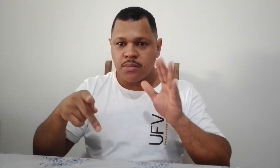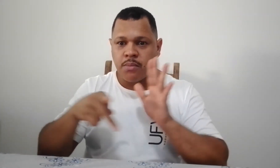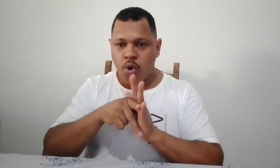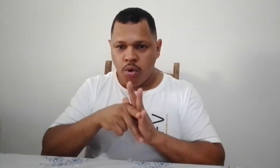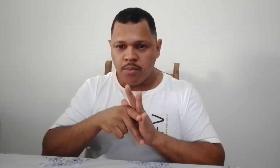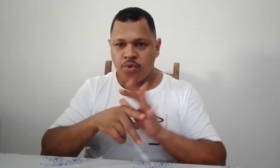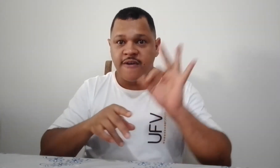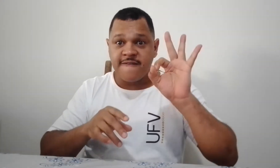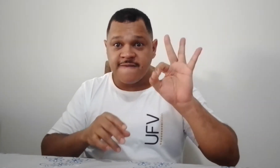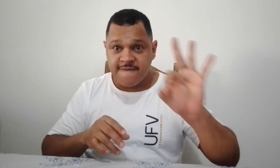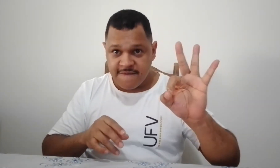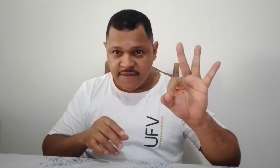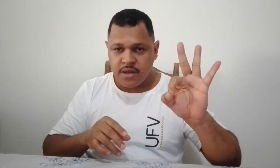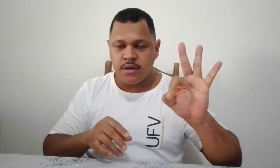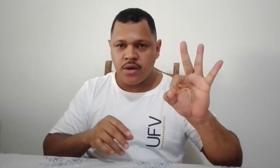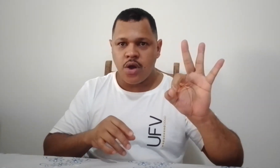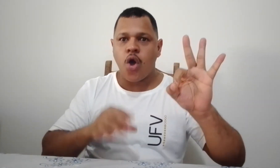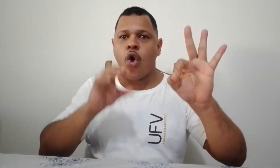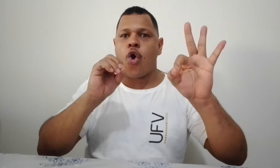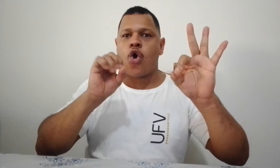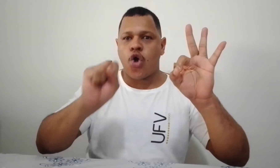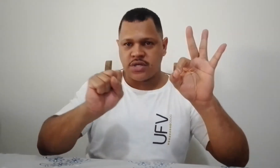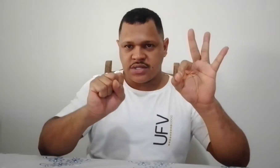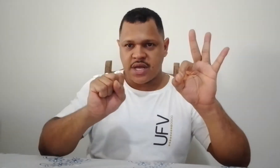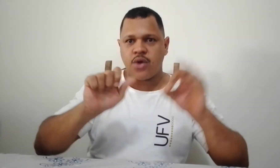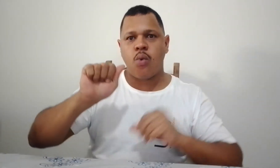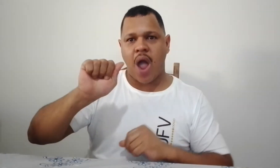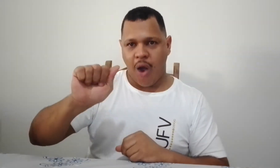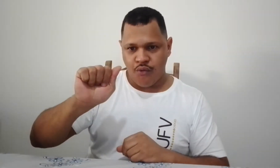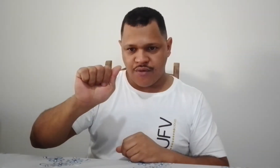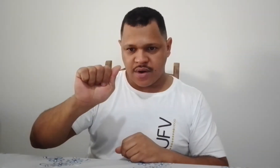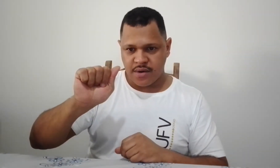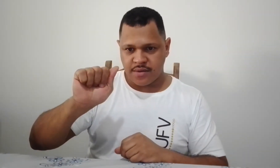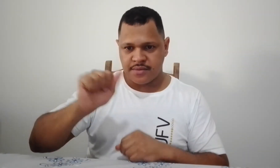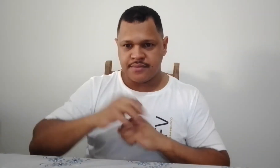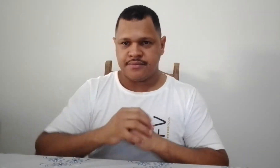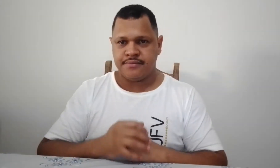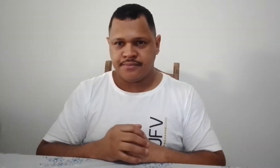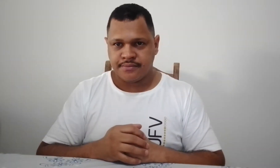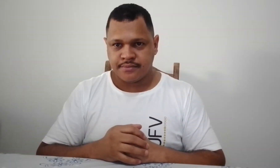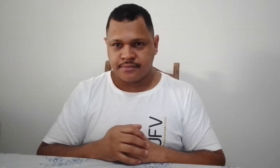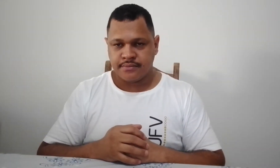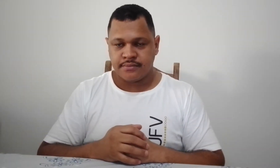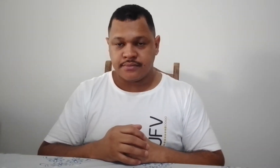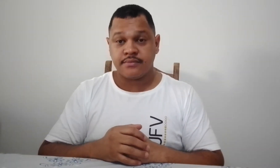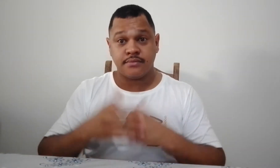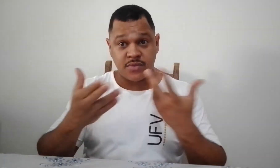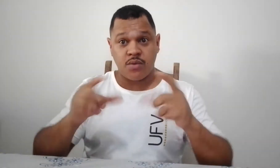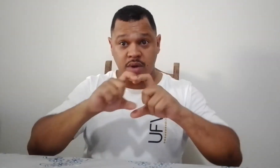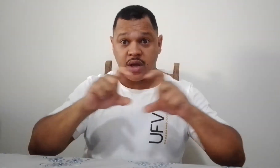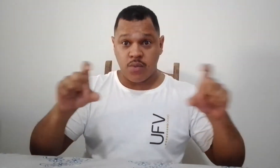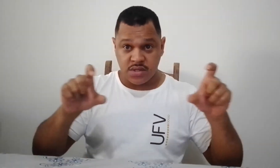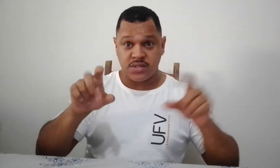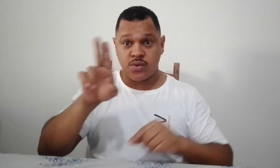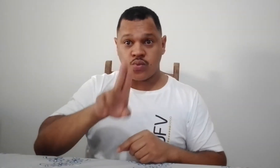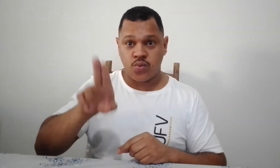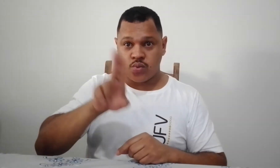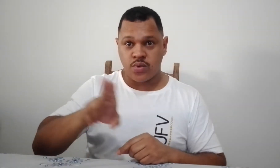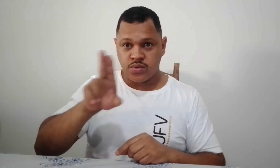fato considera o fluxo que cruza a espira. Dessa forma, a equação utiliza o termo φ cosseno